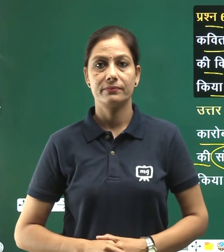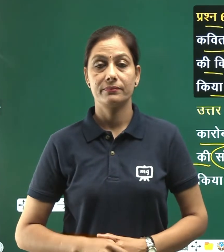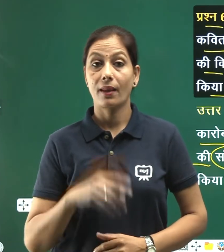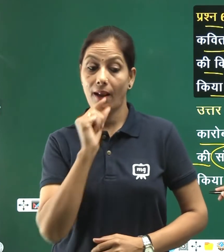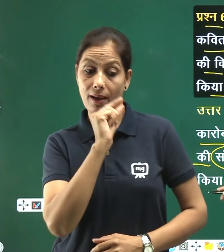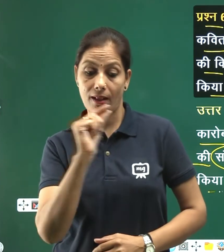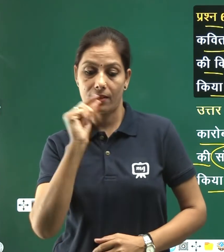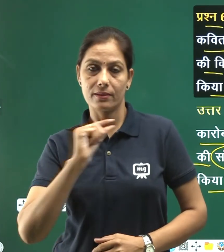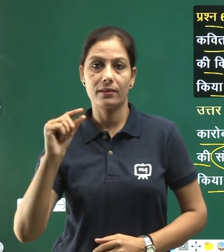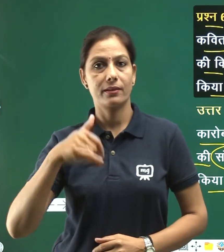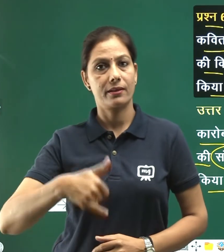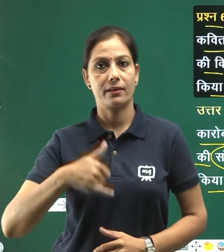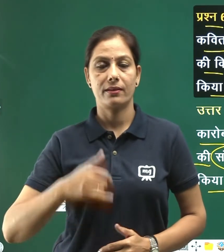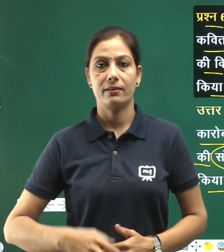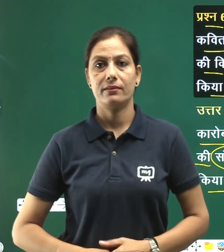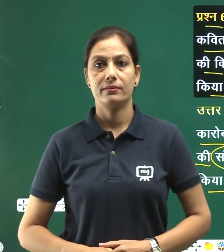रेखांकित किया गया है।